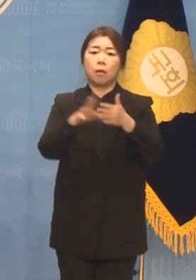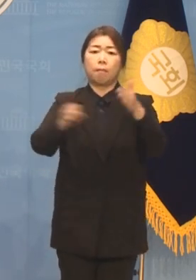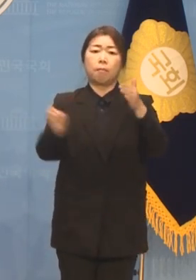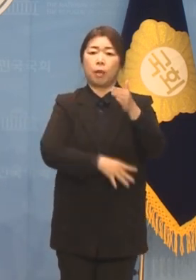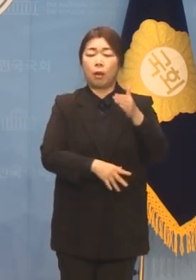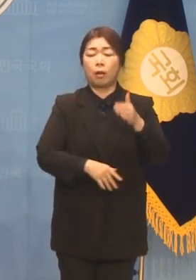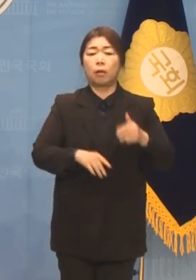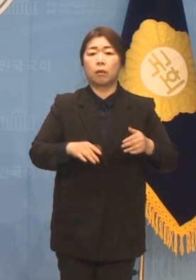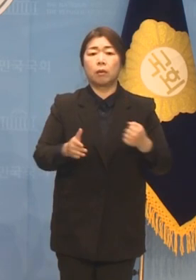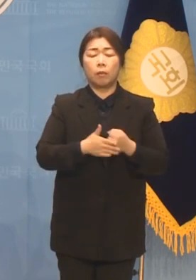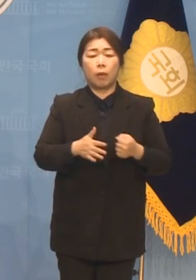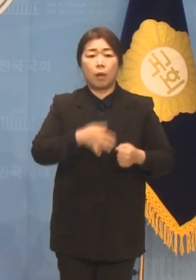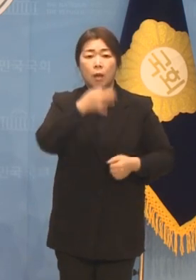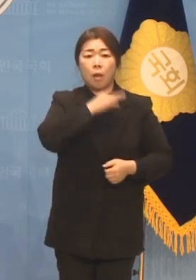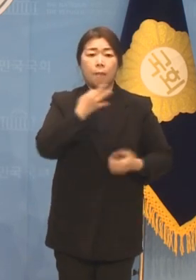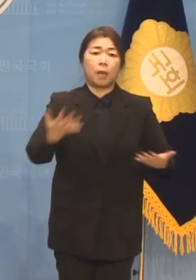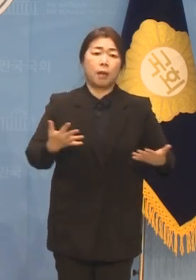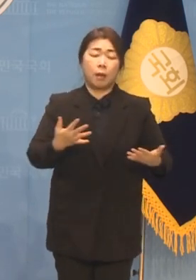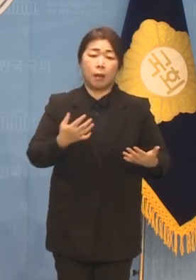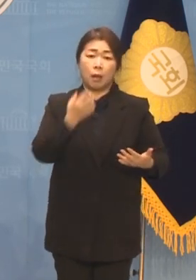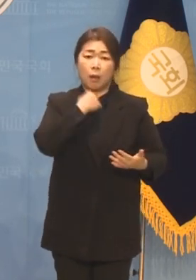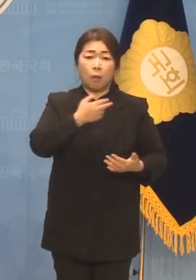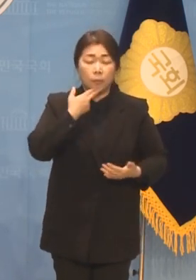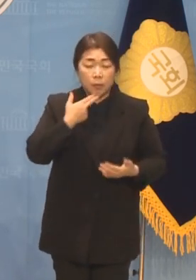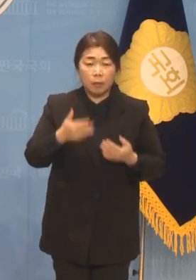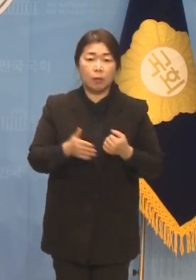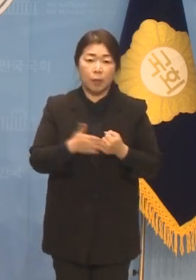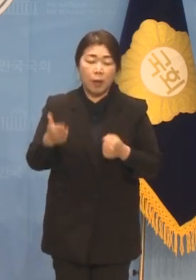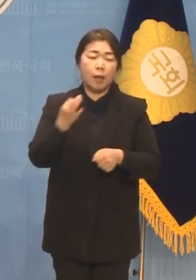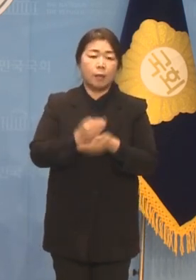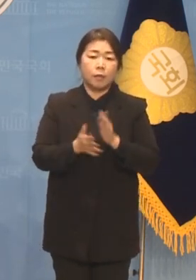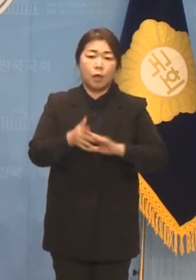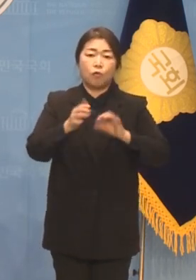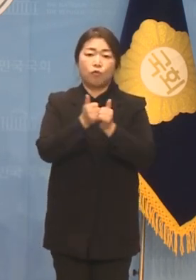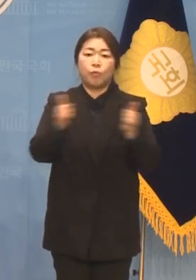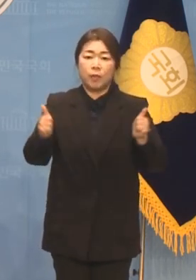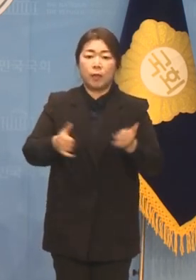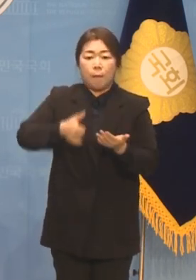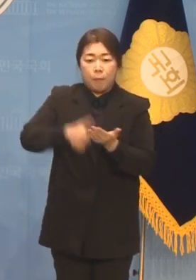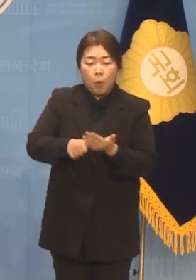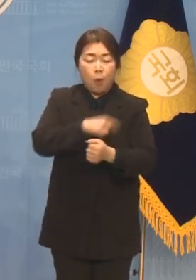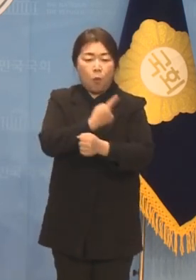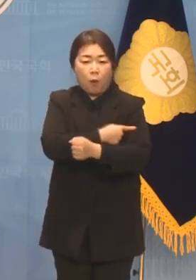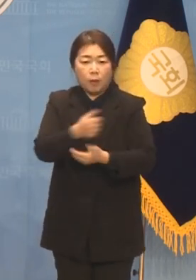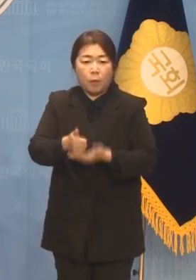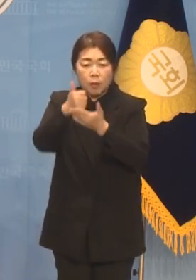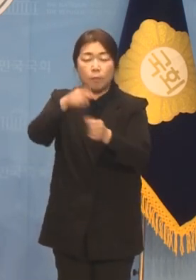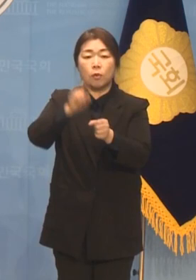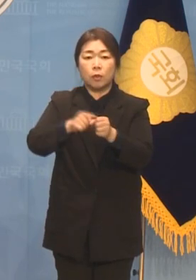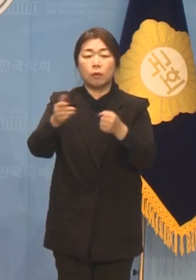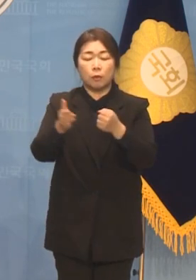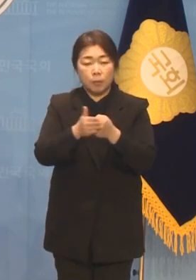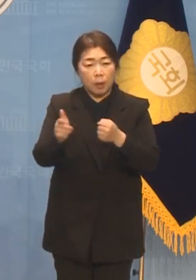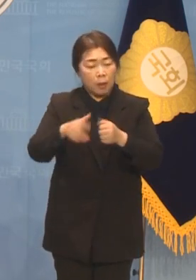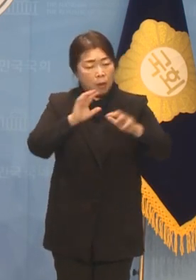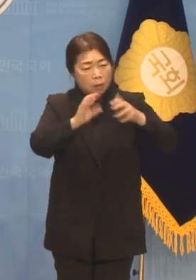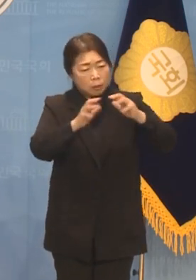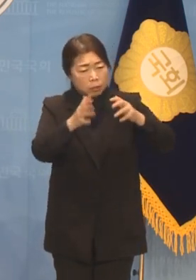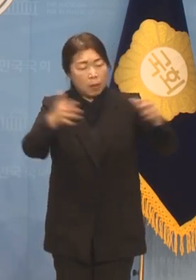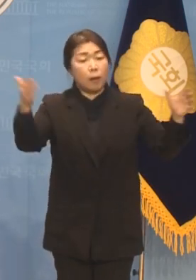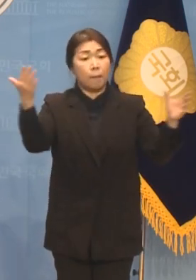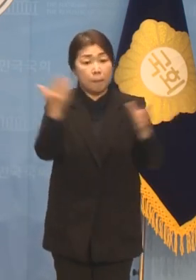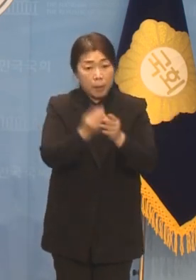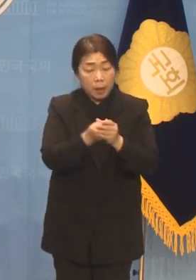등가성이 보장되지 못하는 상황을 개선하기 위해서 학계와 시민사회, 제 정당의 합의로